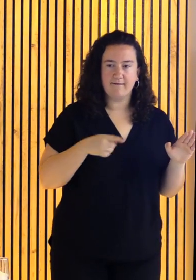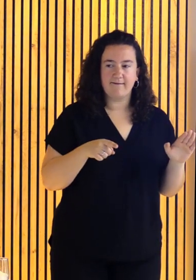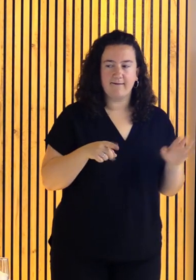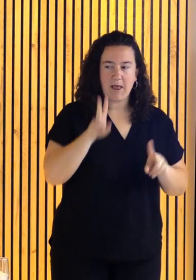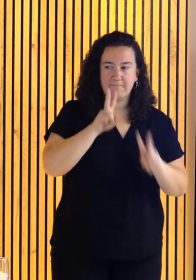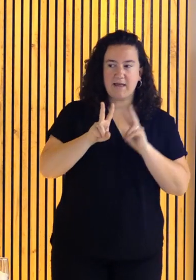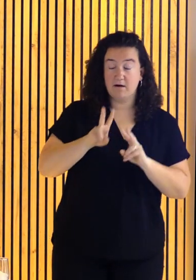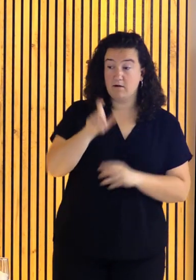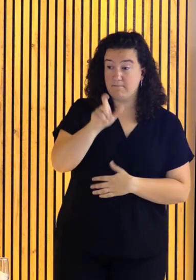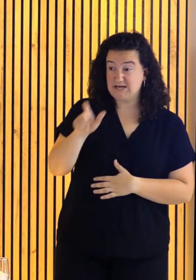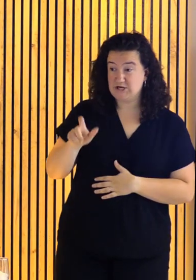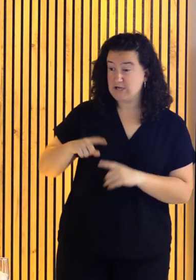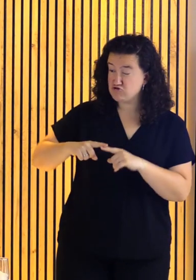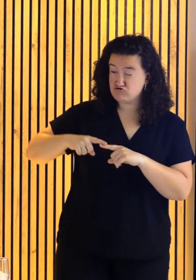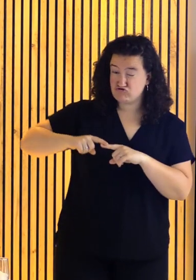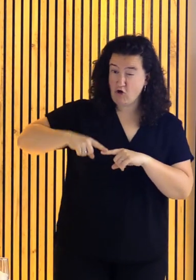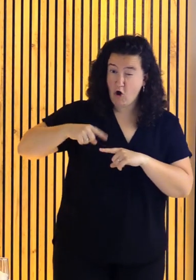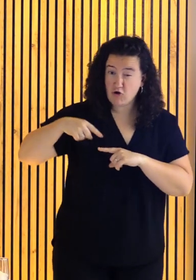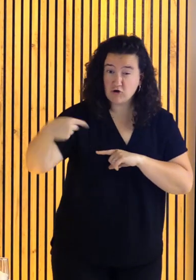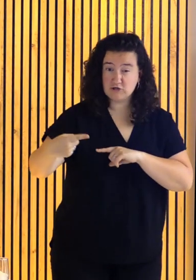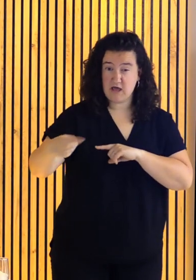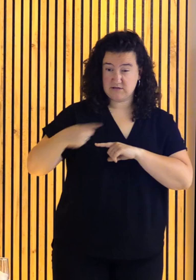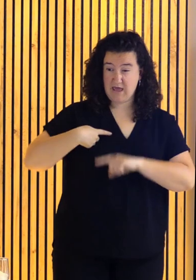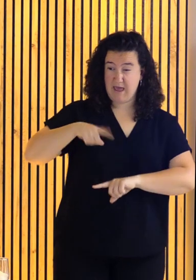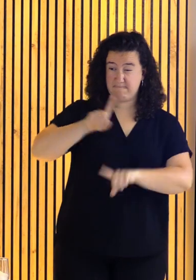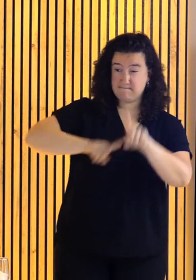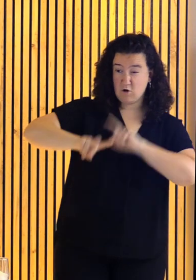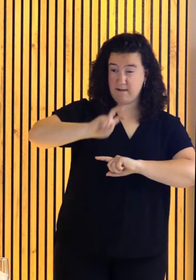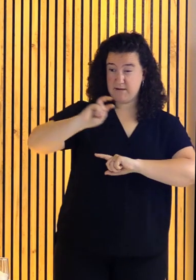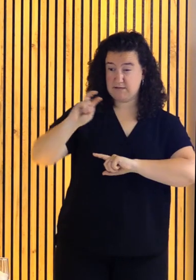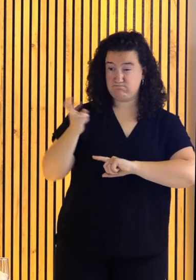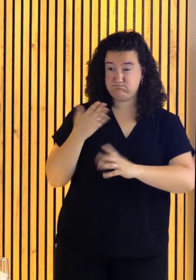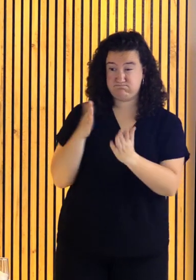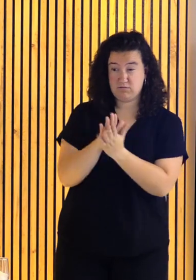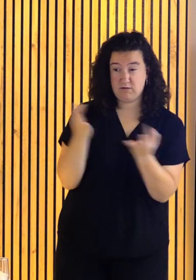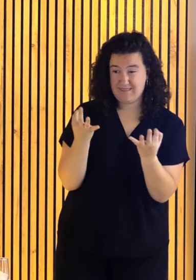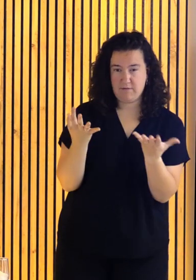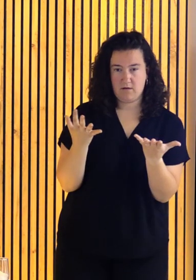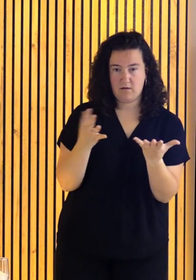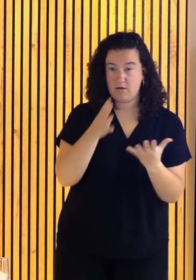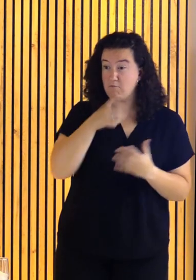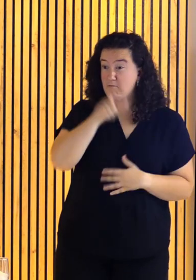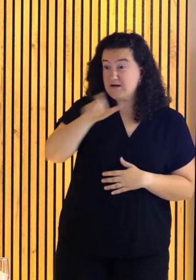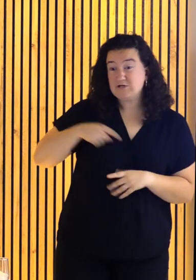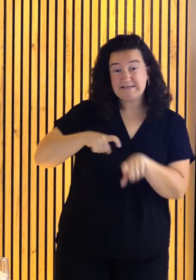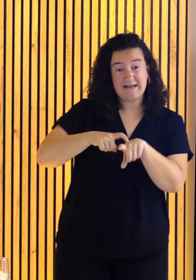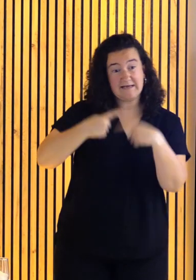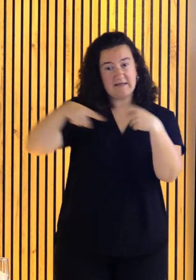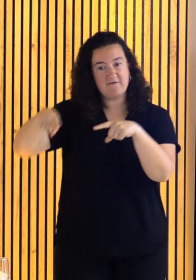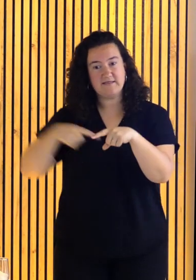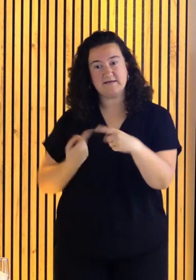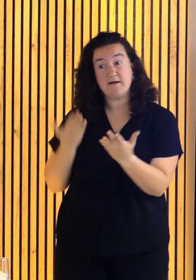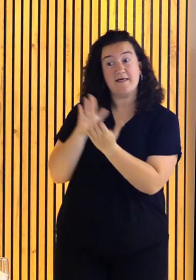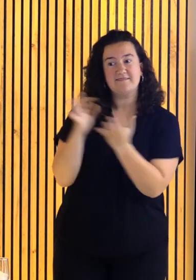pertsonak, egunero, hainbat arazori aurre egin behar diotenak, ezaugarri desberdinak izatearen. Gure